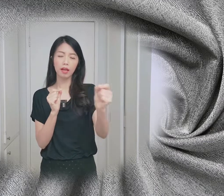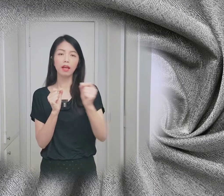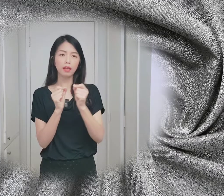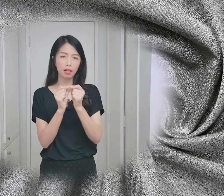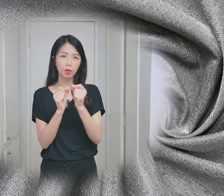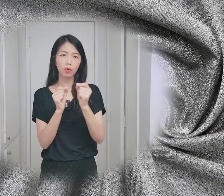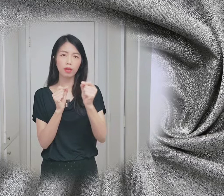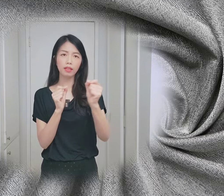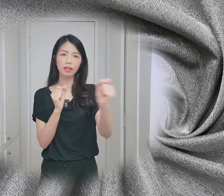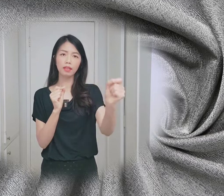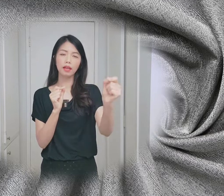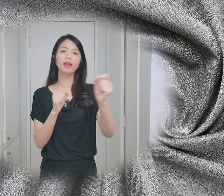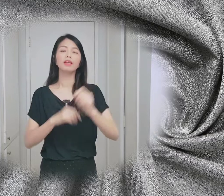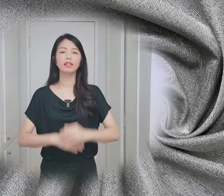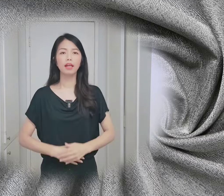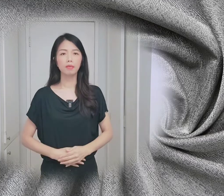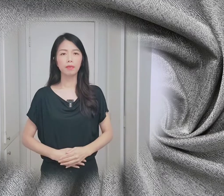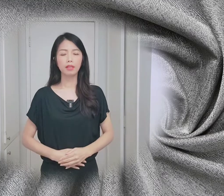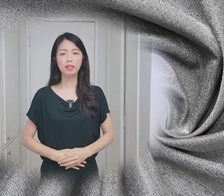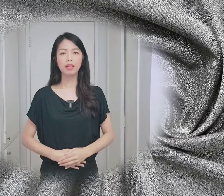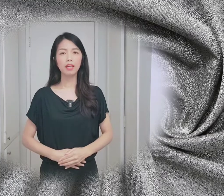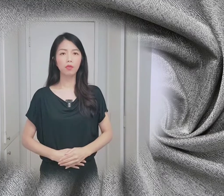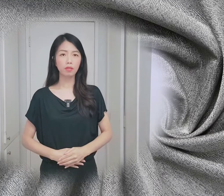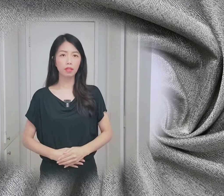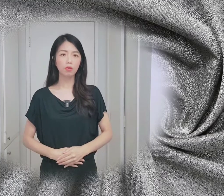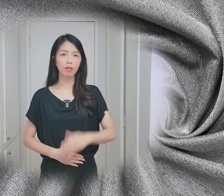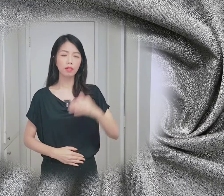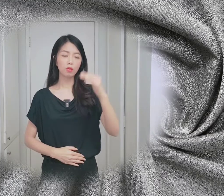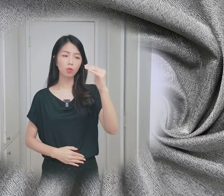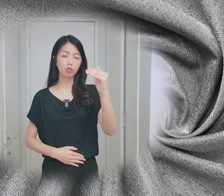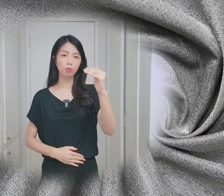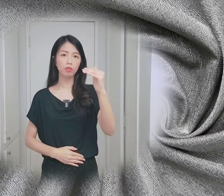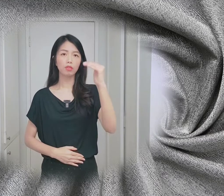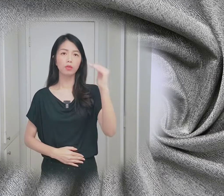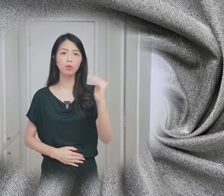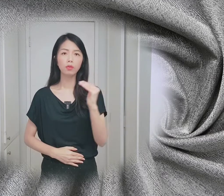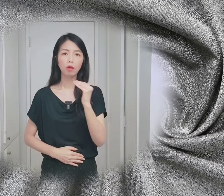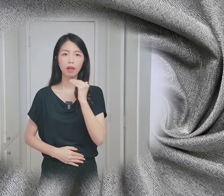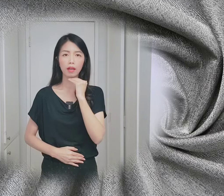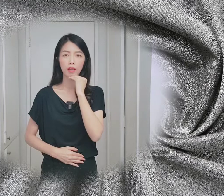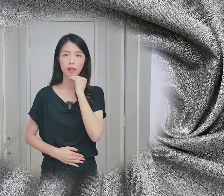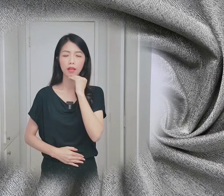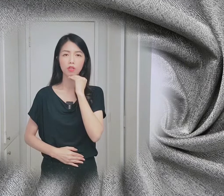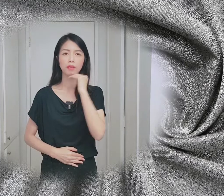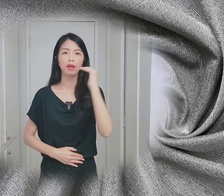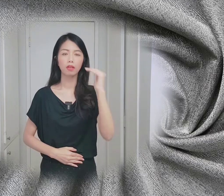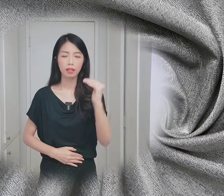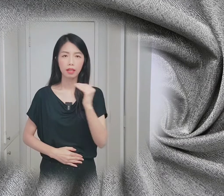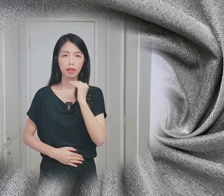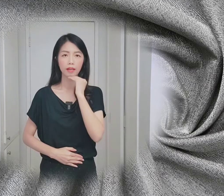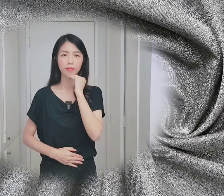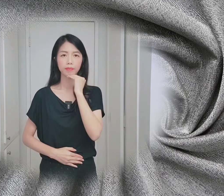길다. 길고 긴 기다림. 기다리다라고 하는 뜻의 수어는 손을 구부려 주시고 턱에 대주시면